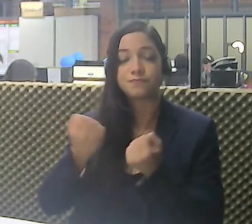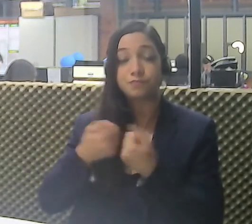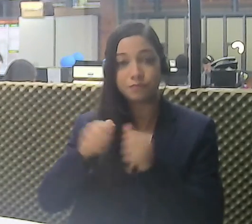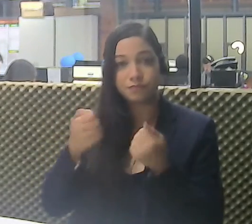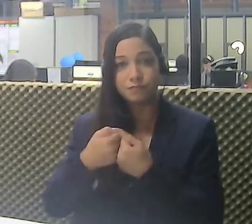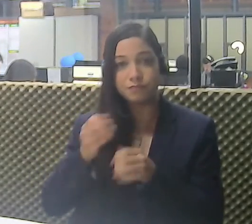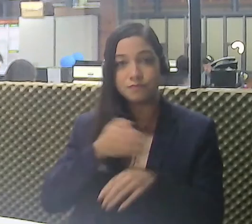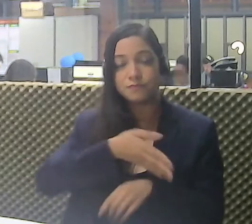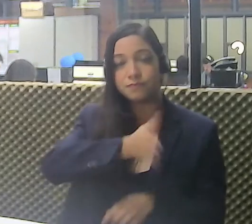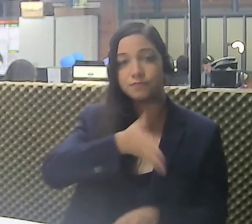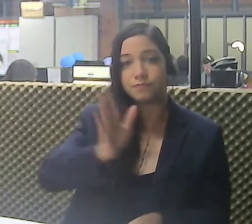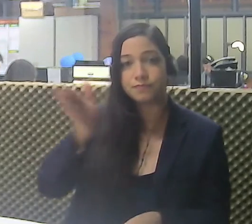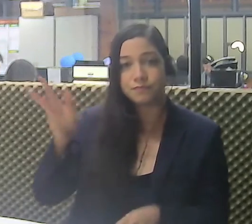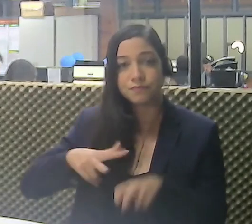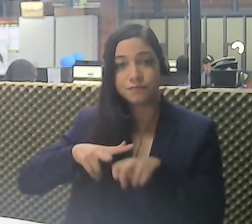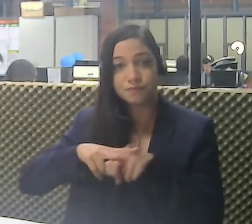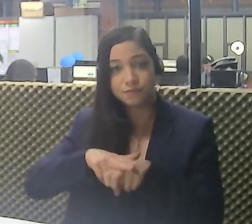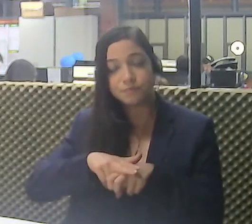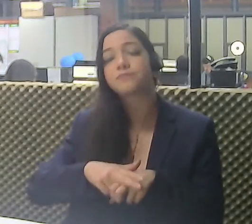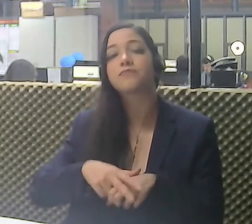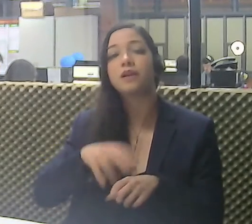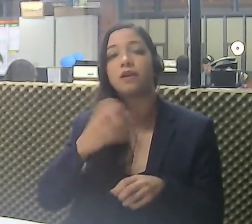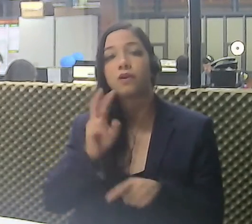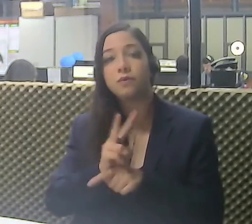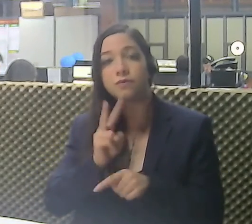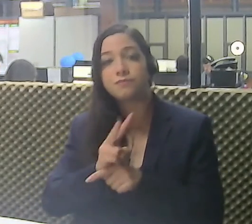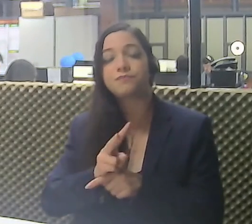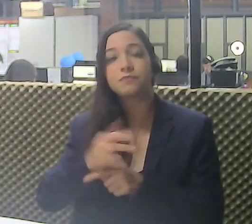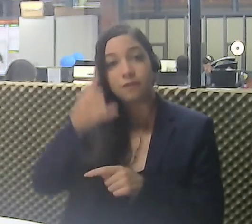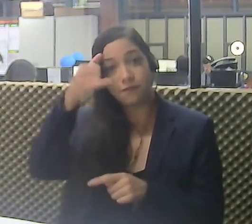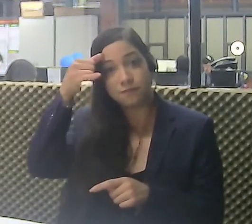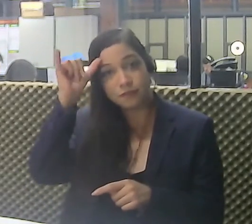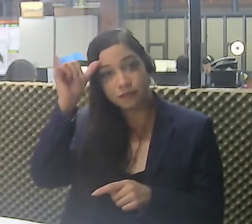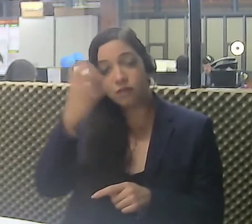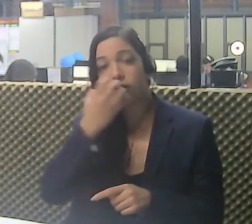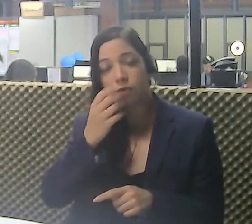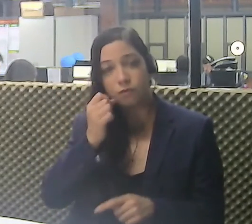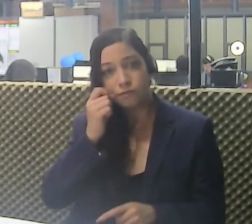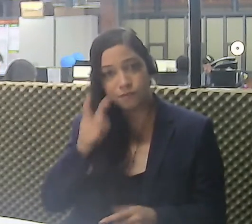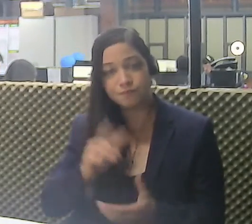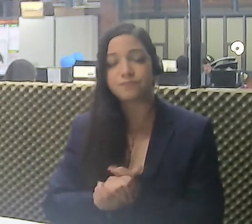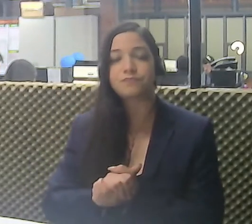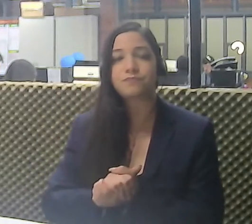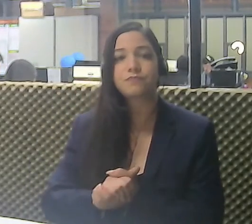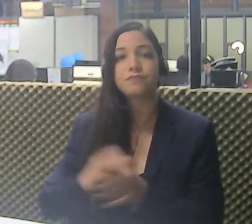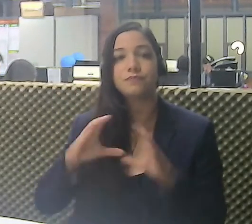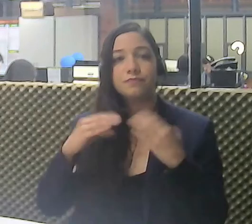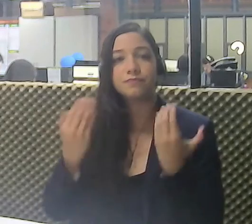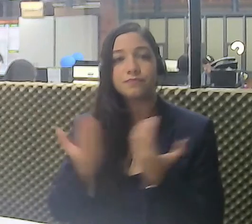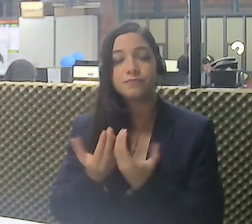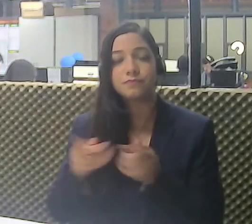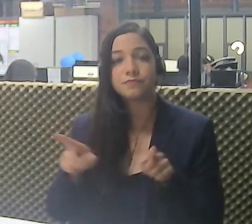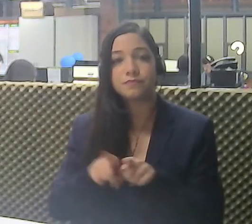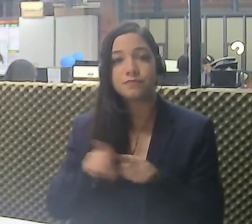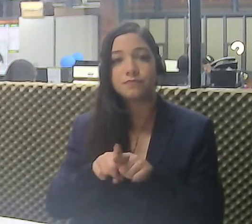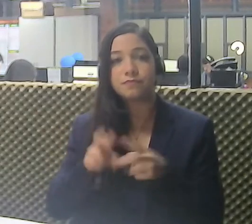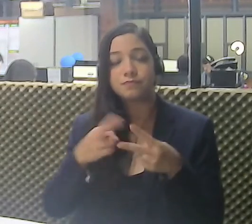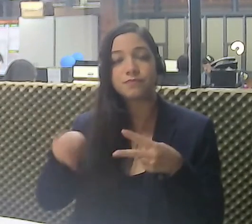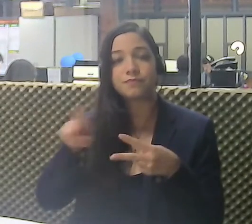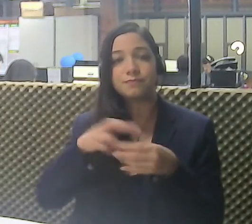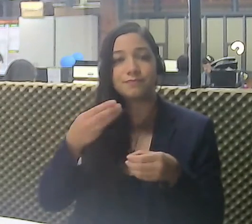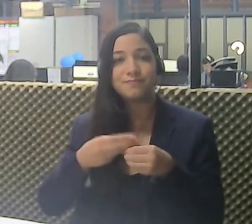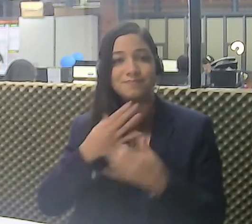está sendo reformulado para atender os pets dos distritos rurais. Foram criados o Conselho e o Fundo Municipal de Proteção